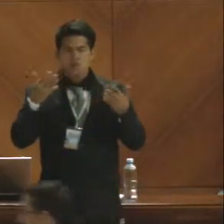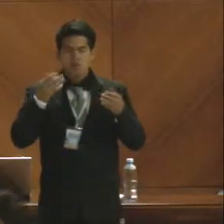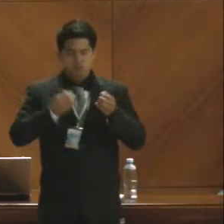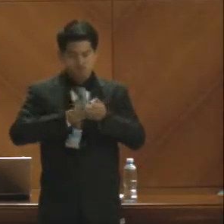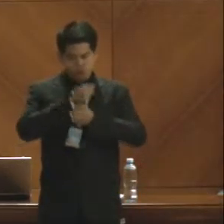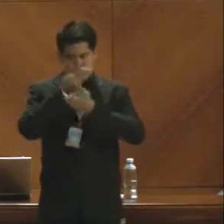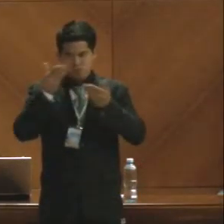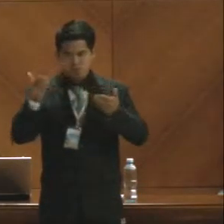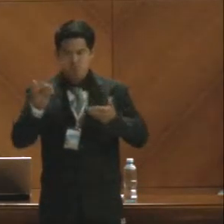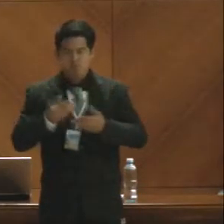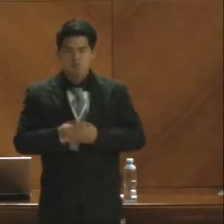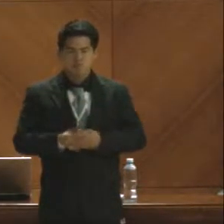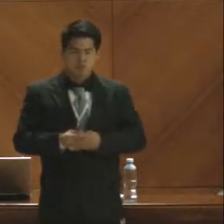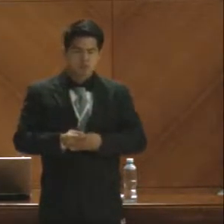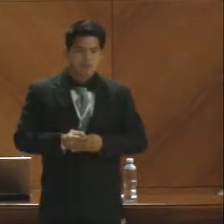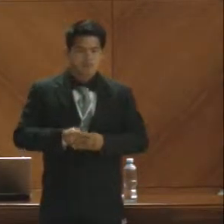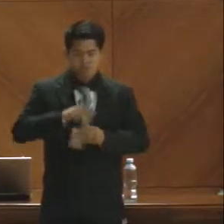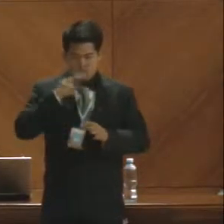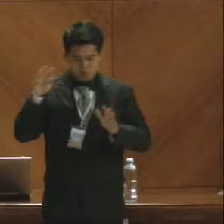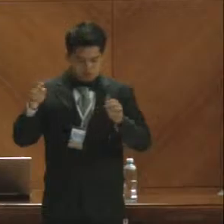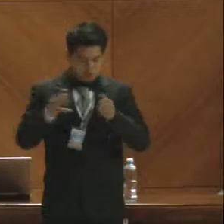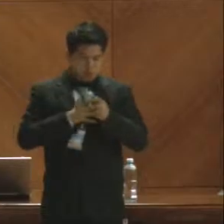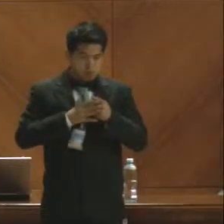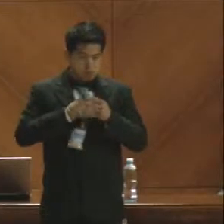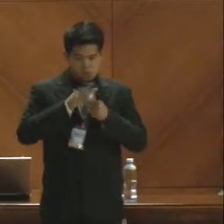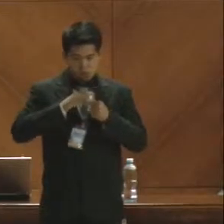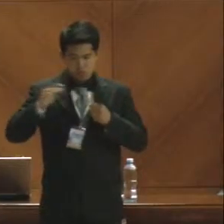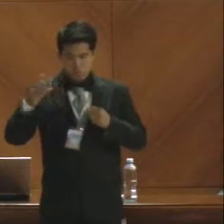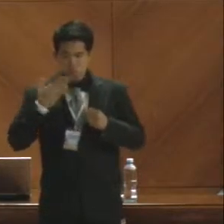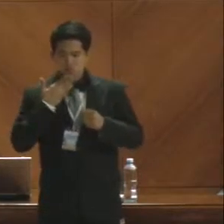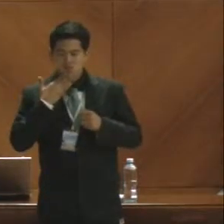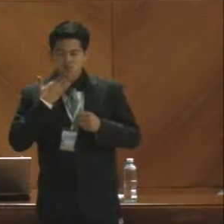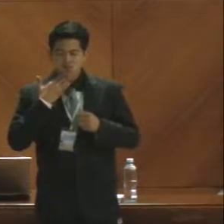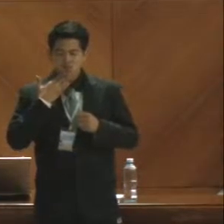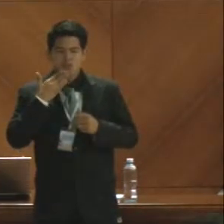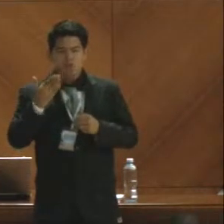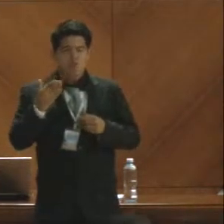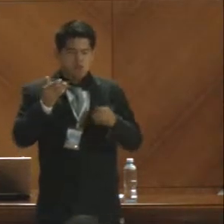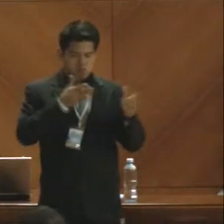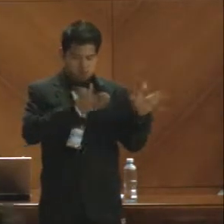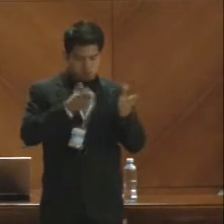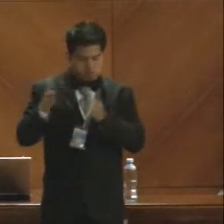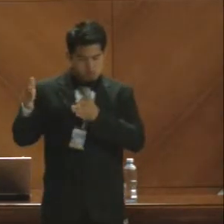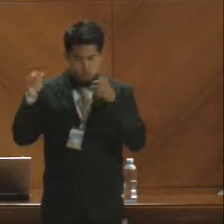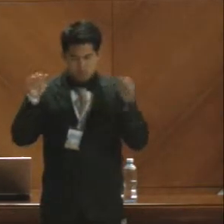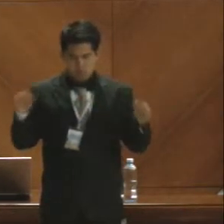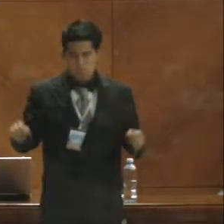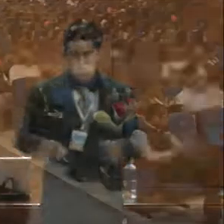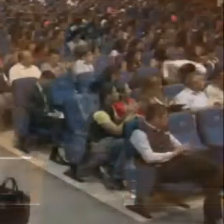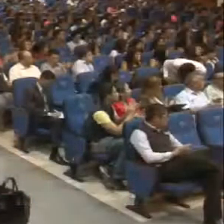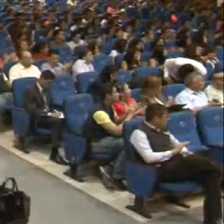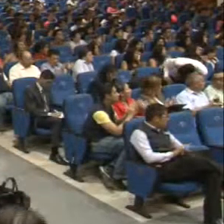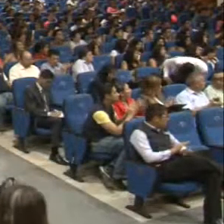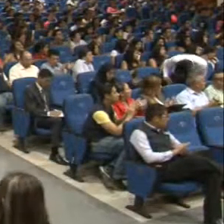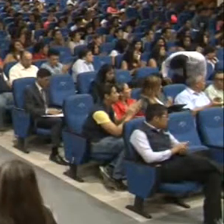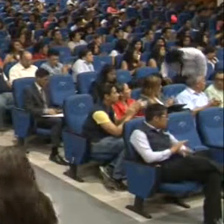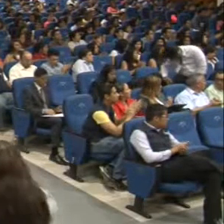justo, económicamente sustentable y técnicamente viable. Recibamos al ingeniero Rafael Bonifaz.